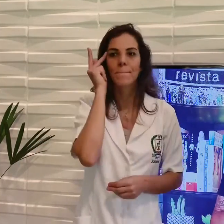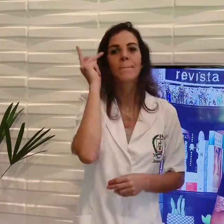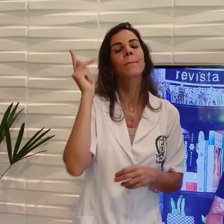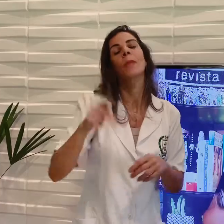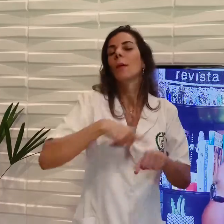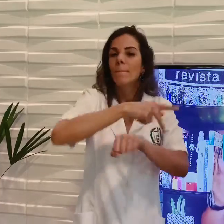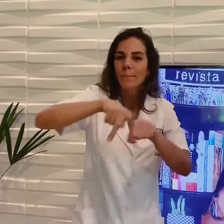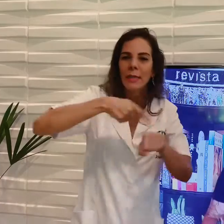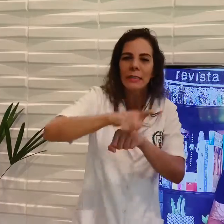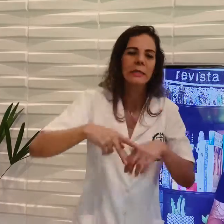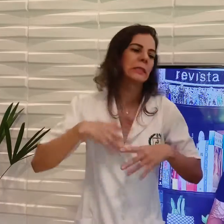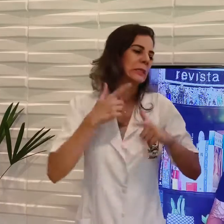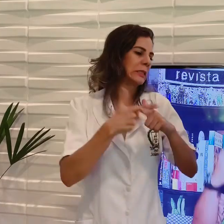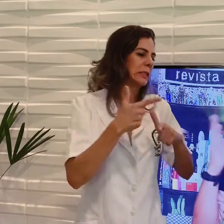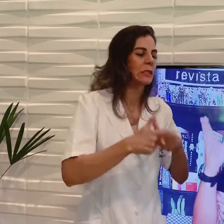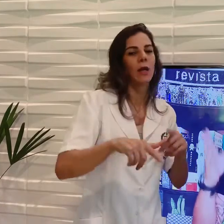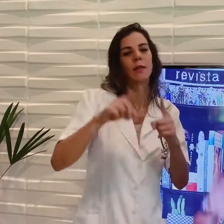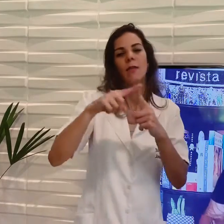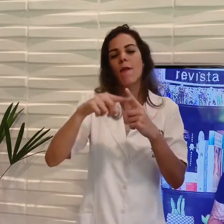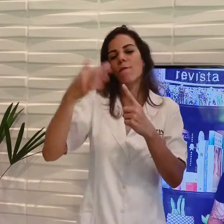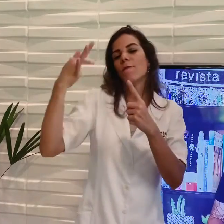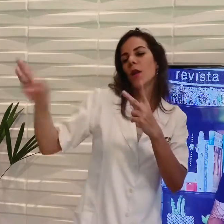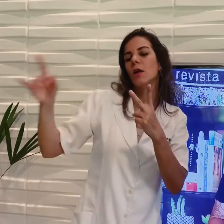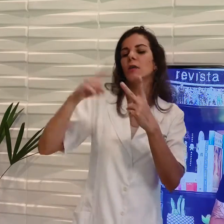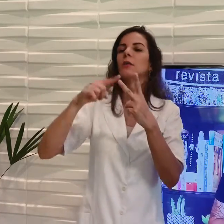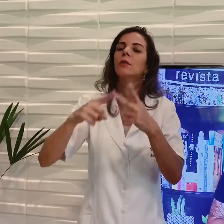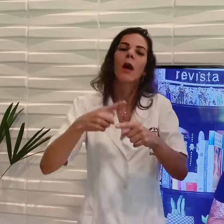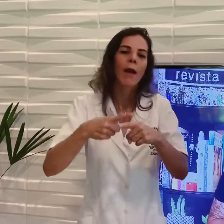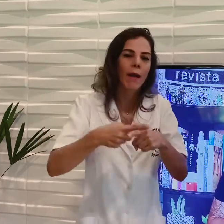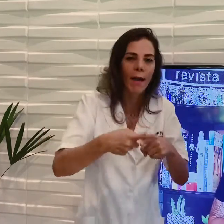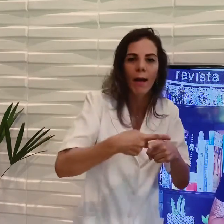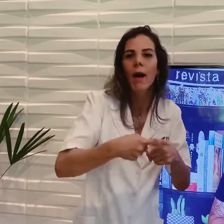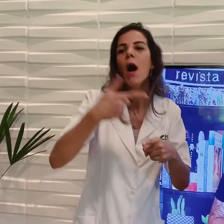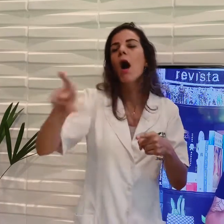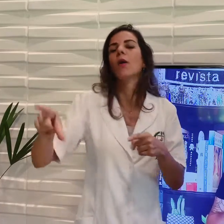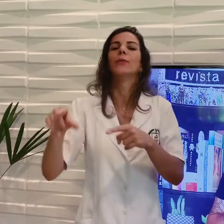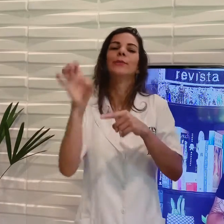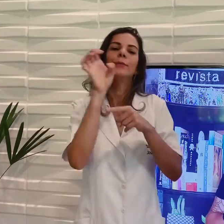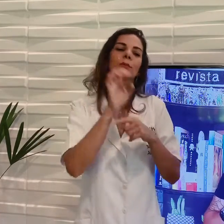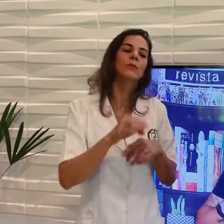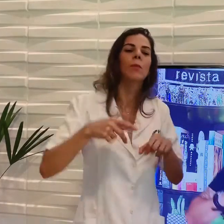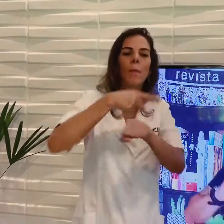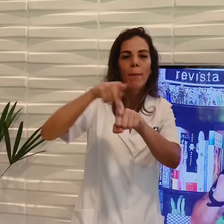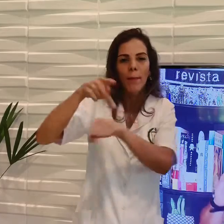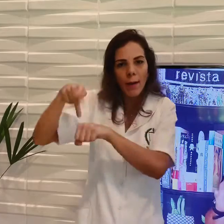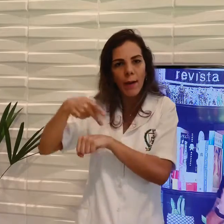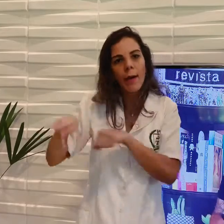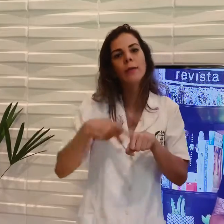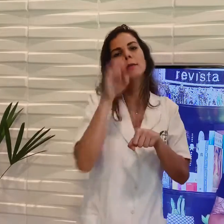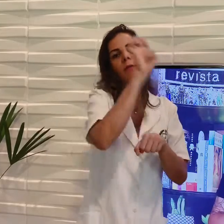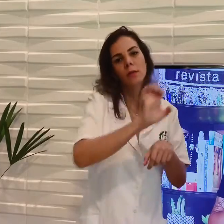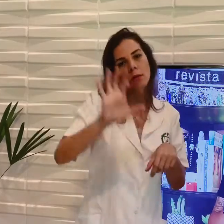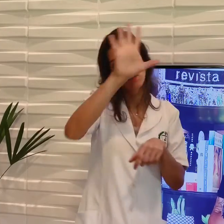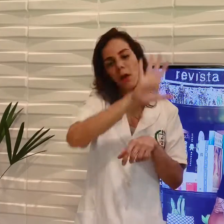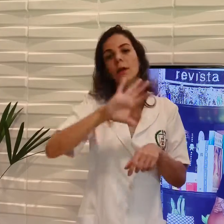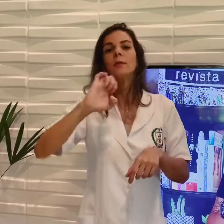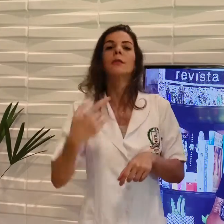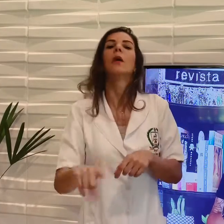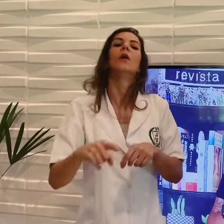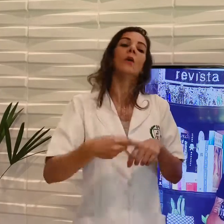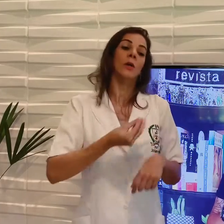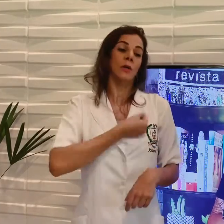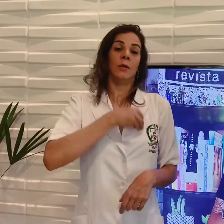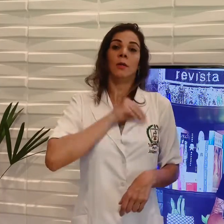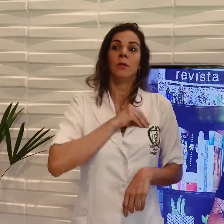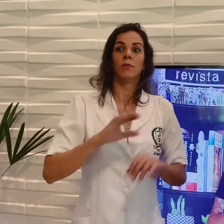no conflito, incluindo aí França, Inglaterra e outras nações europeias. A Espanha estava neutra, então ela não tinha problemas